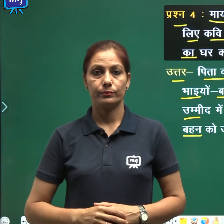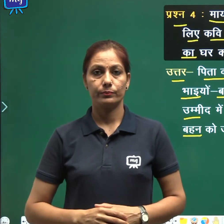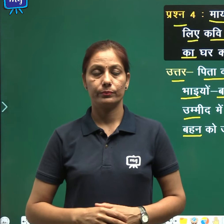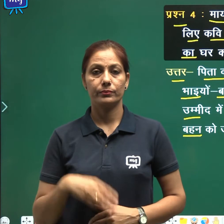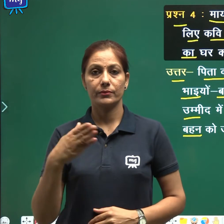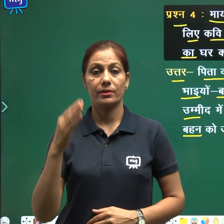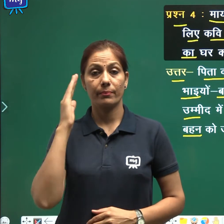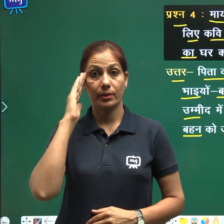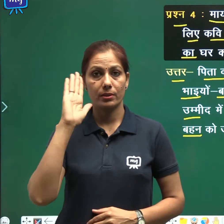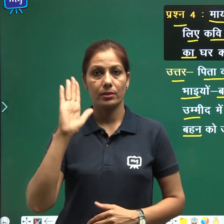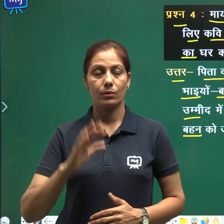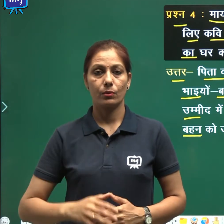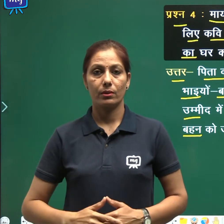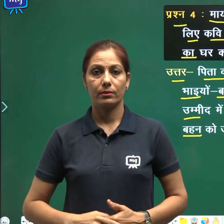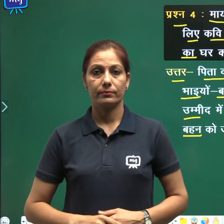जब पता चला होगा